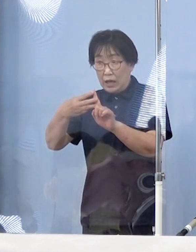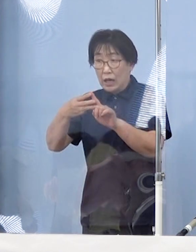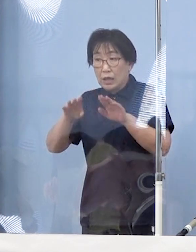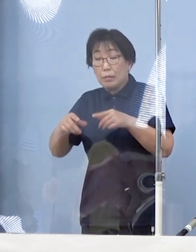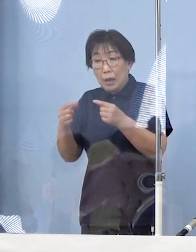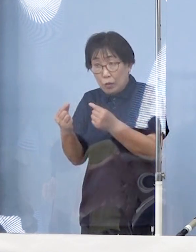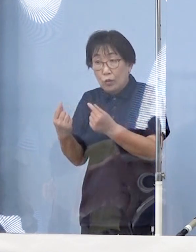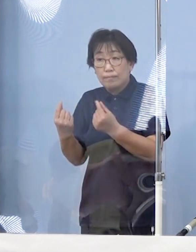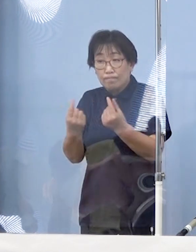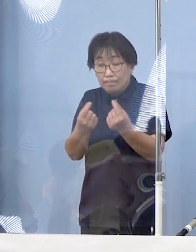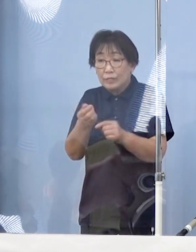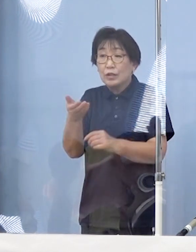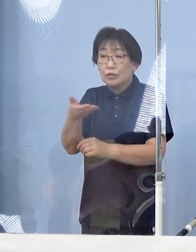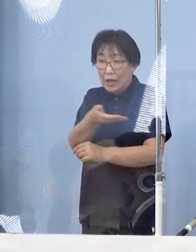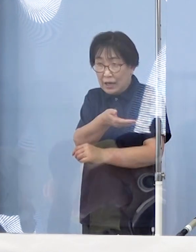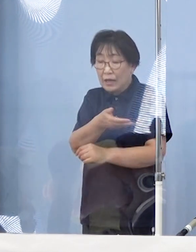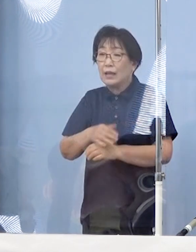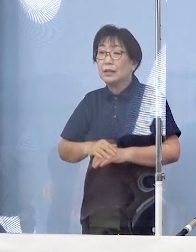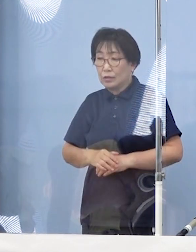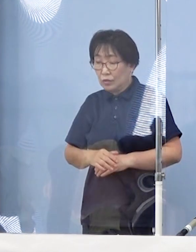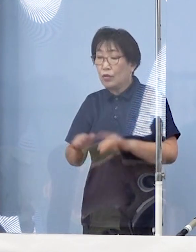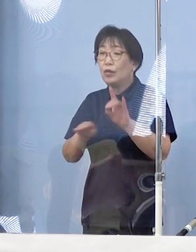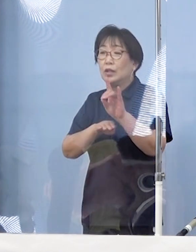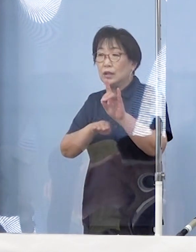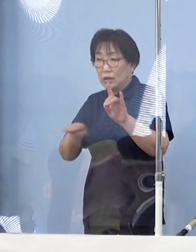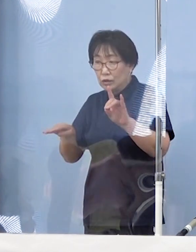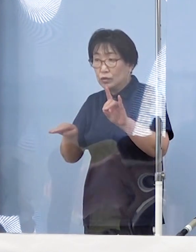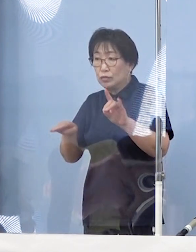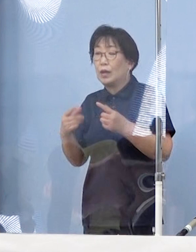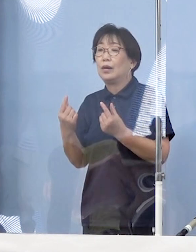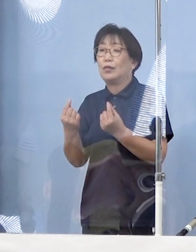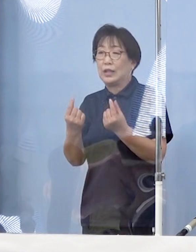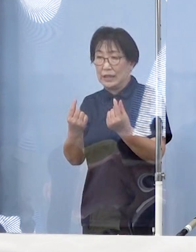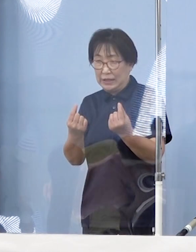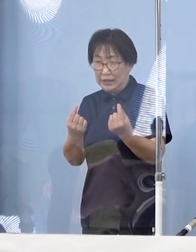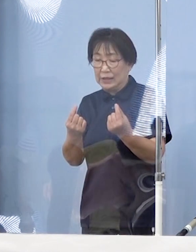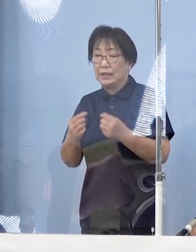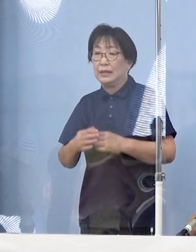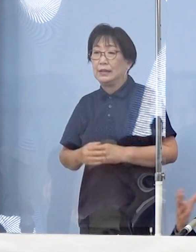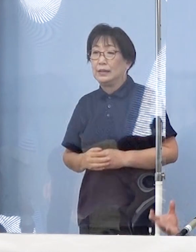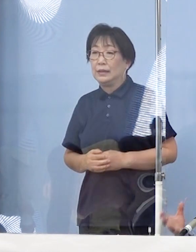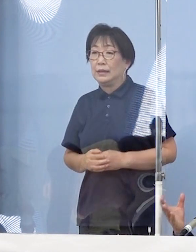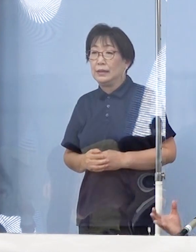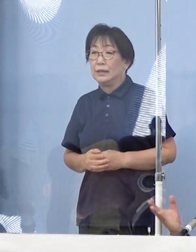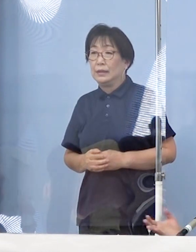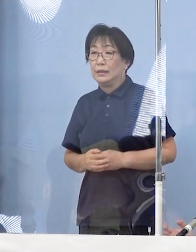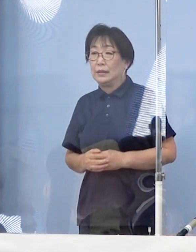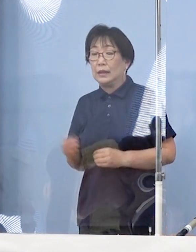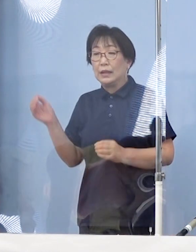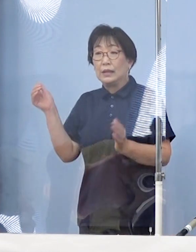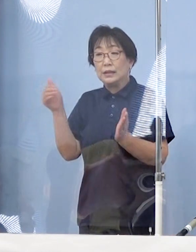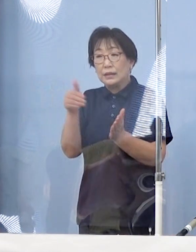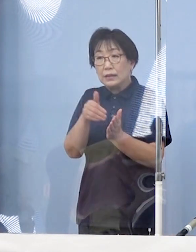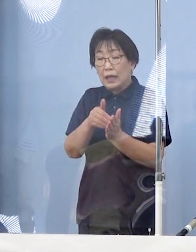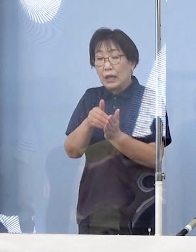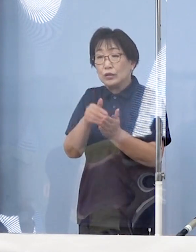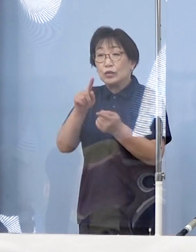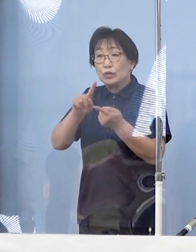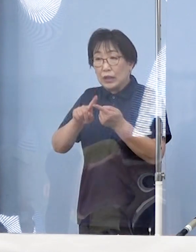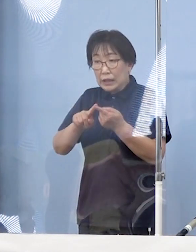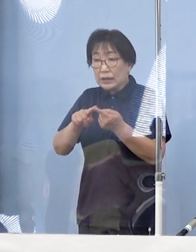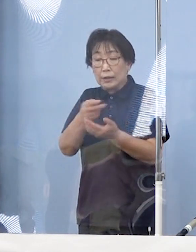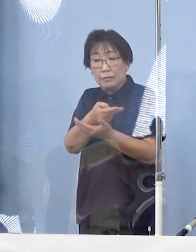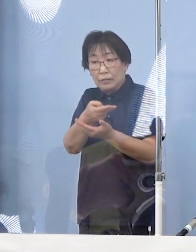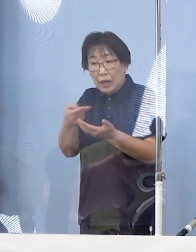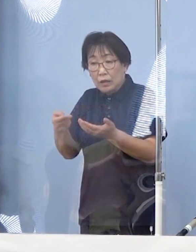という、 は い、 そうですね、はい、その基準については変えておりませんし、はい、あの最終的に対処するにあたってはその医